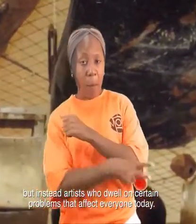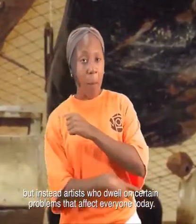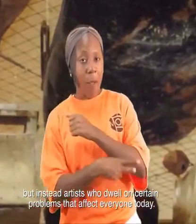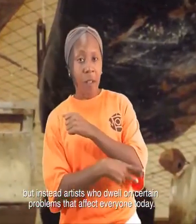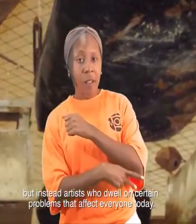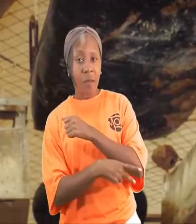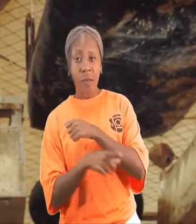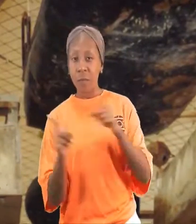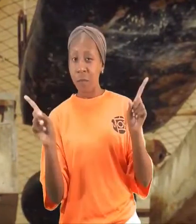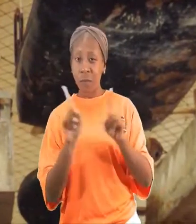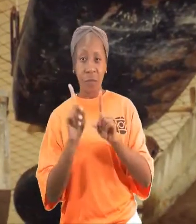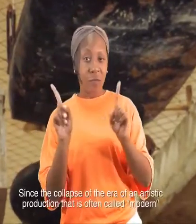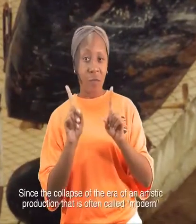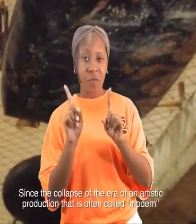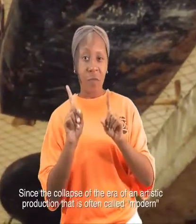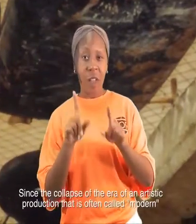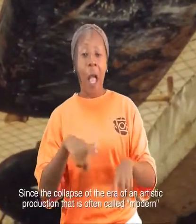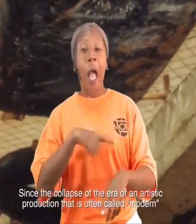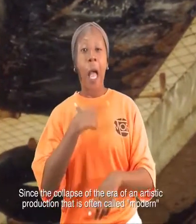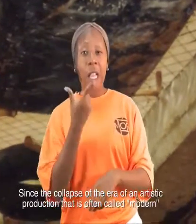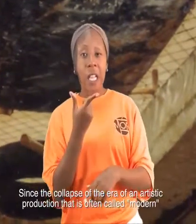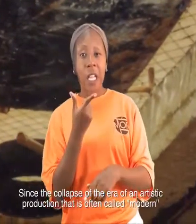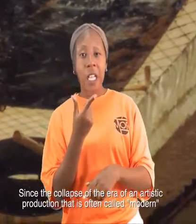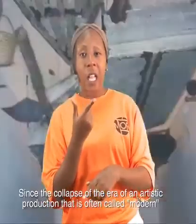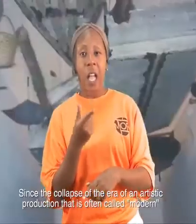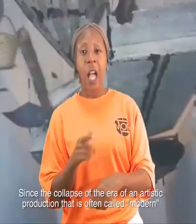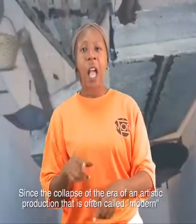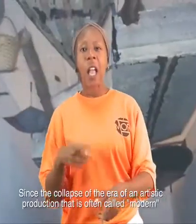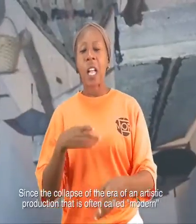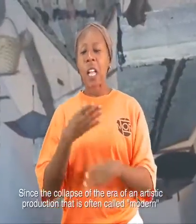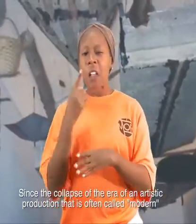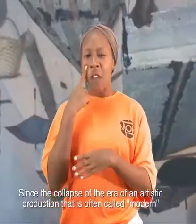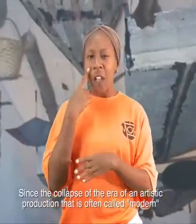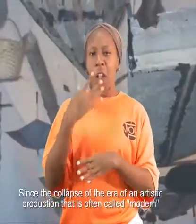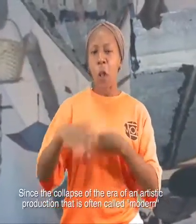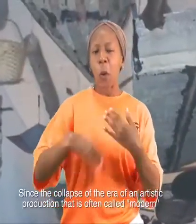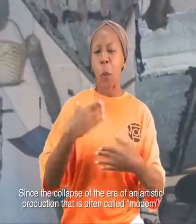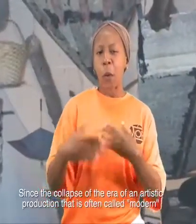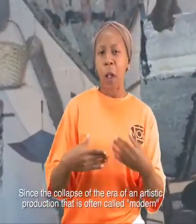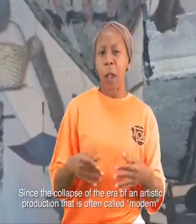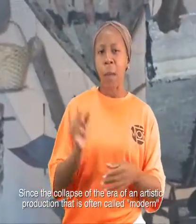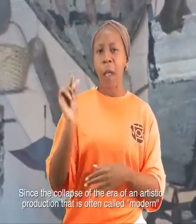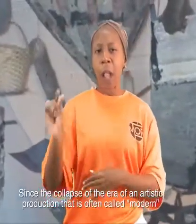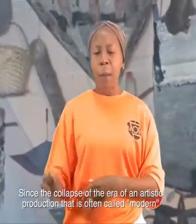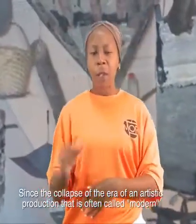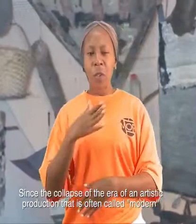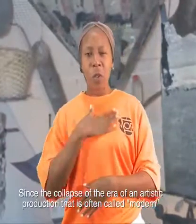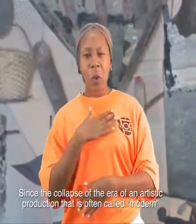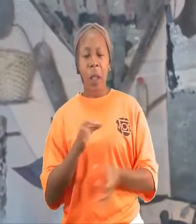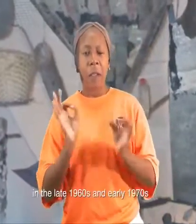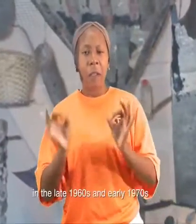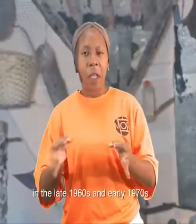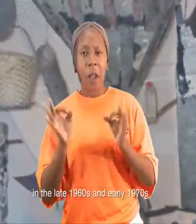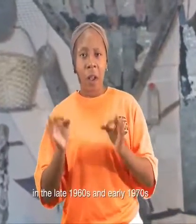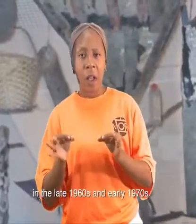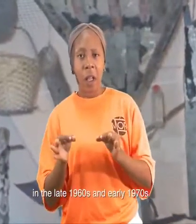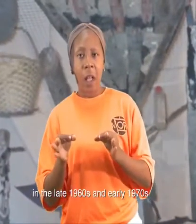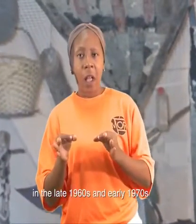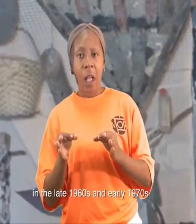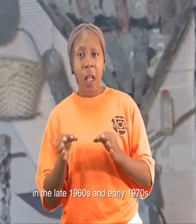mundo. Desde el hundimiento de la era de la producción artística, que se suele denominar moderna, a finales de los años